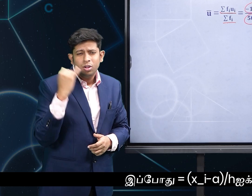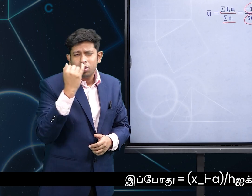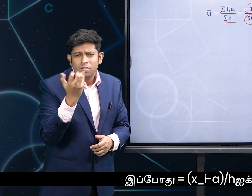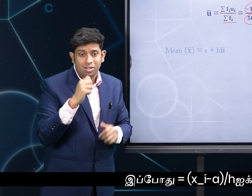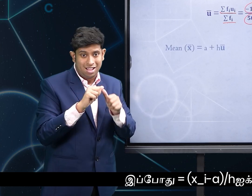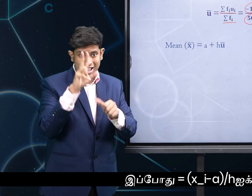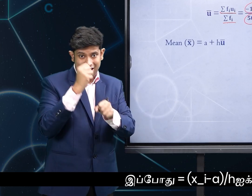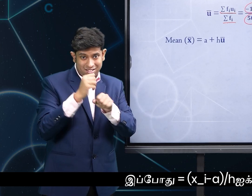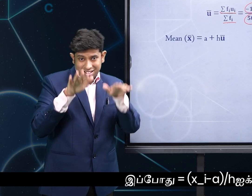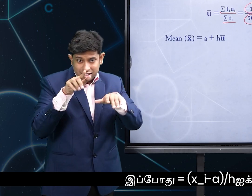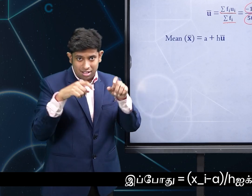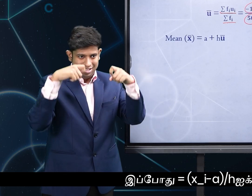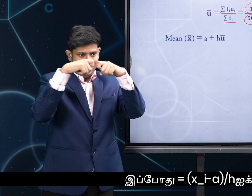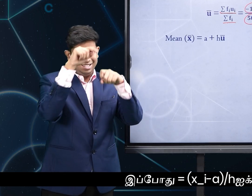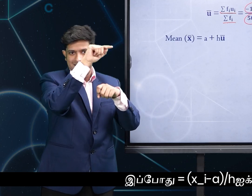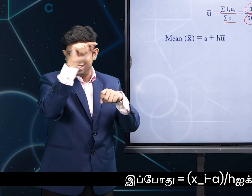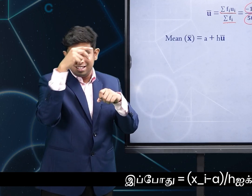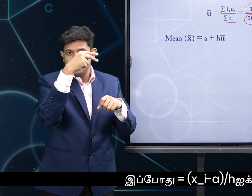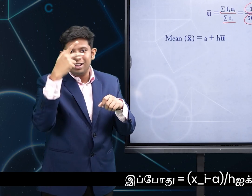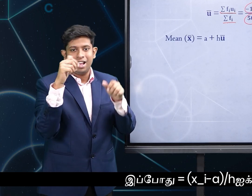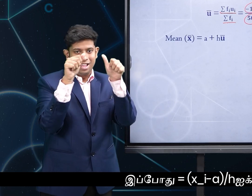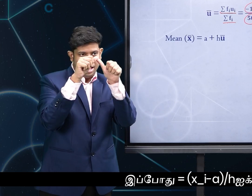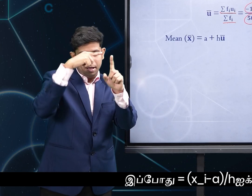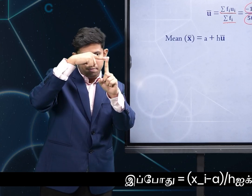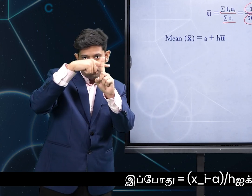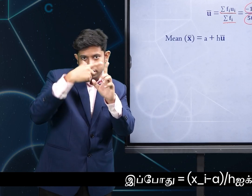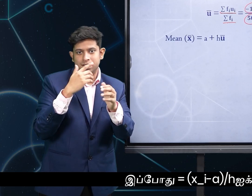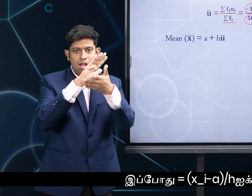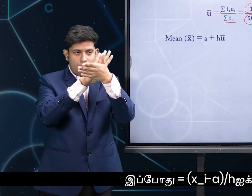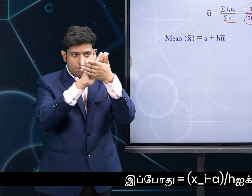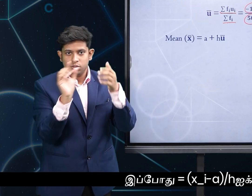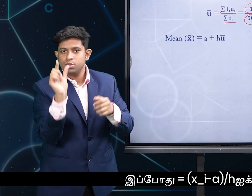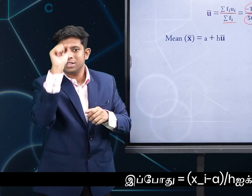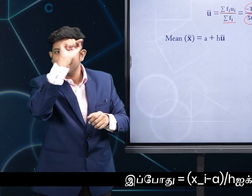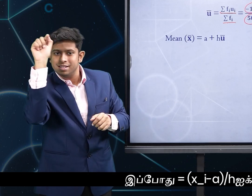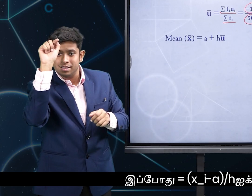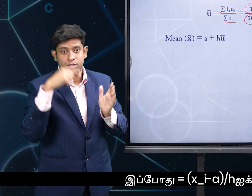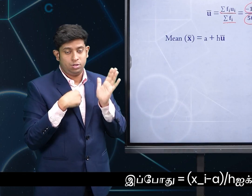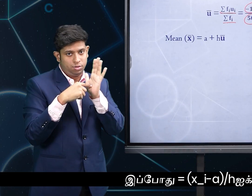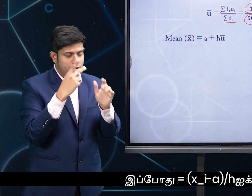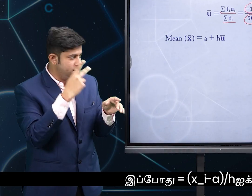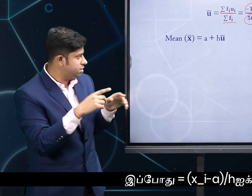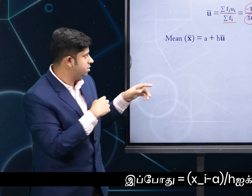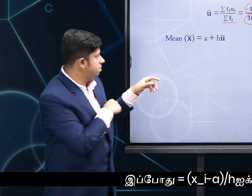இப்போது சராசரி அடைப்புக்குறி எக்ஸ் பார் ஈடு ஏ கூட்டல் எச் ஐ கண்டறியவும். யூ